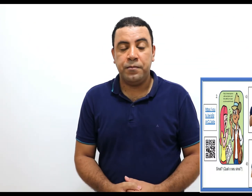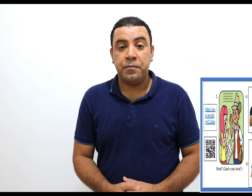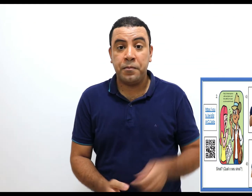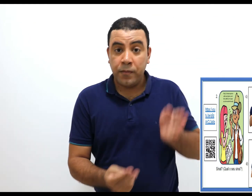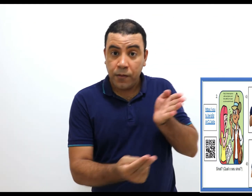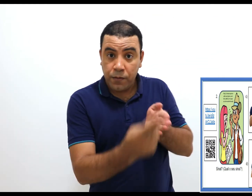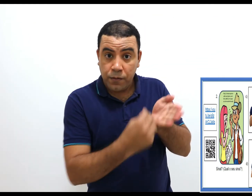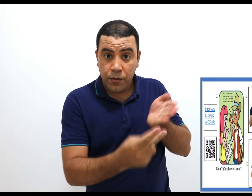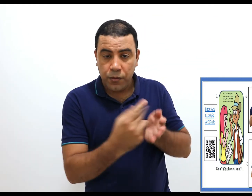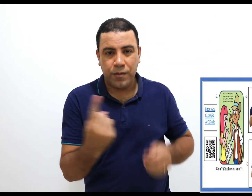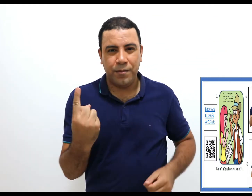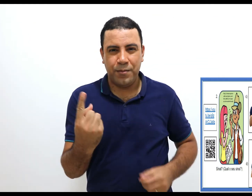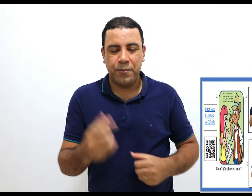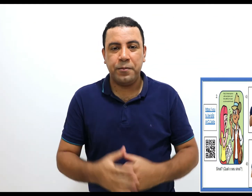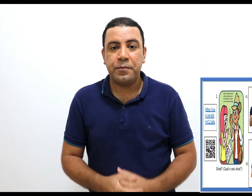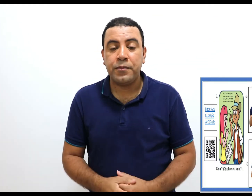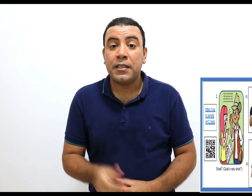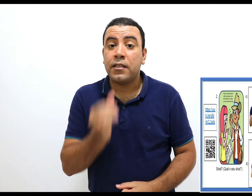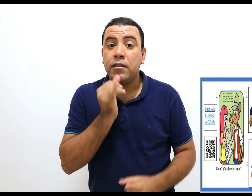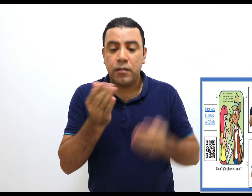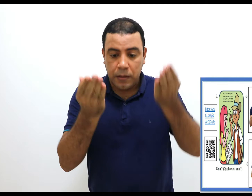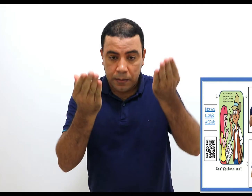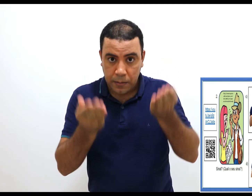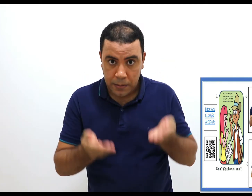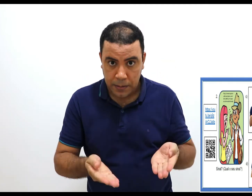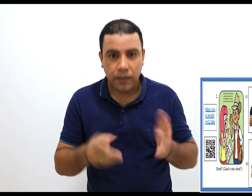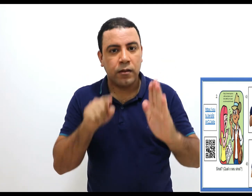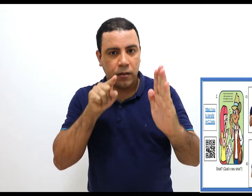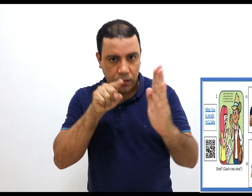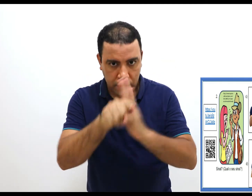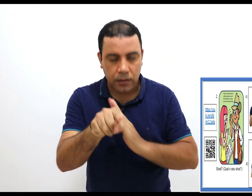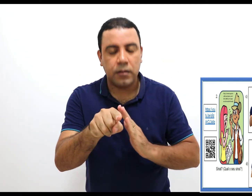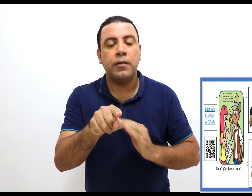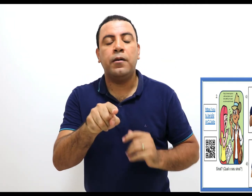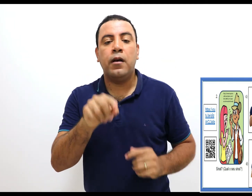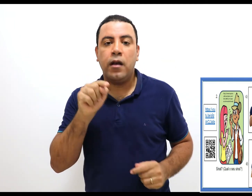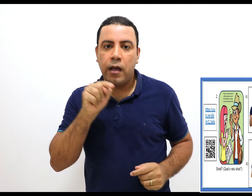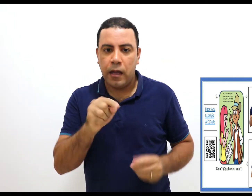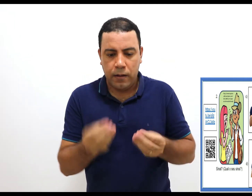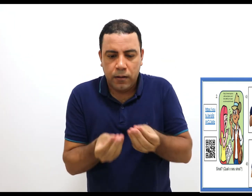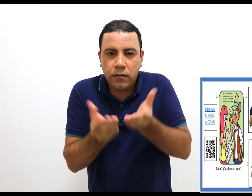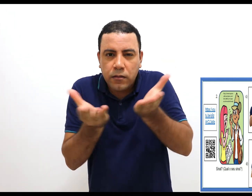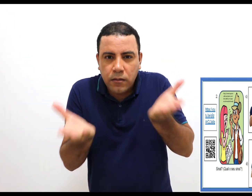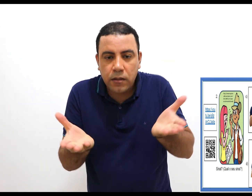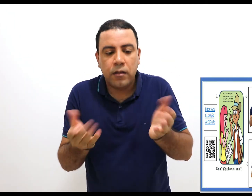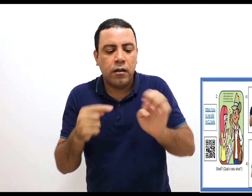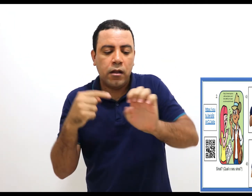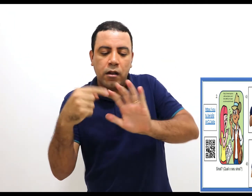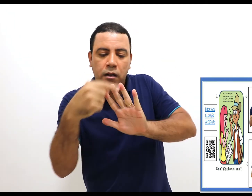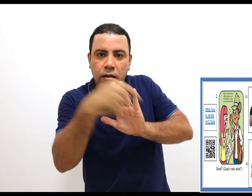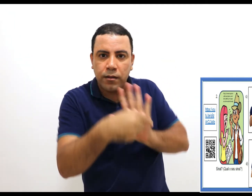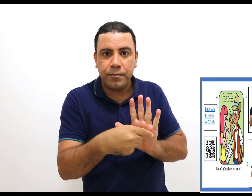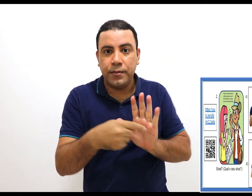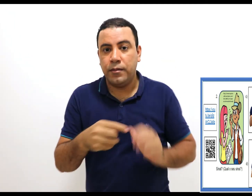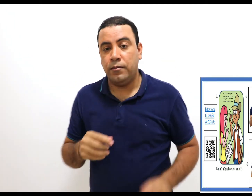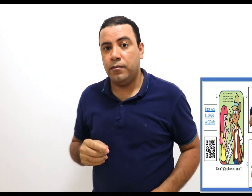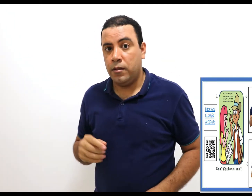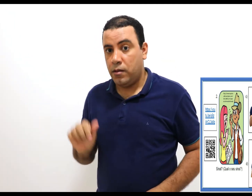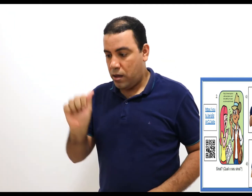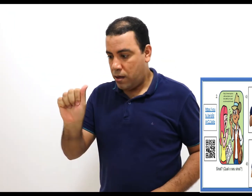Figura 1. Exemplo de uma questão que oferece elementos A.